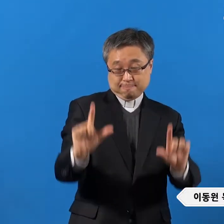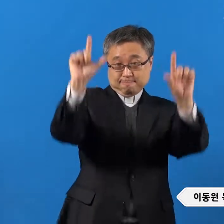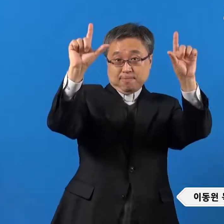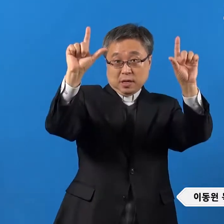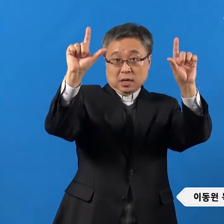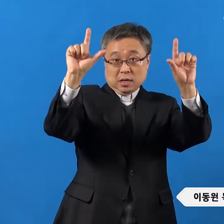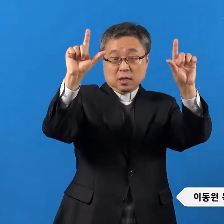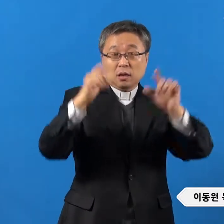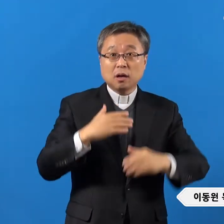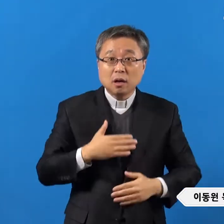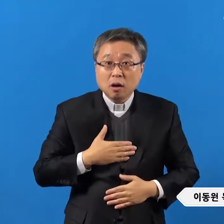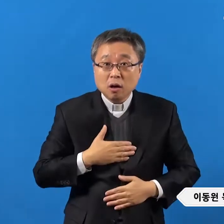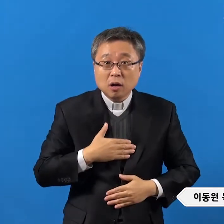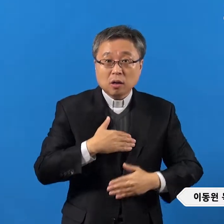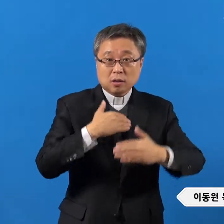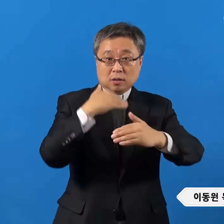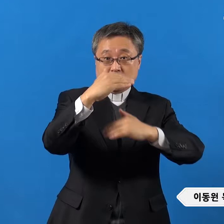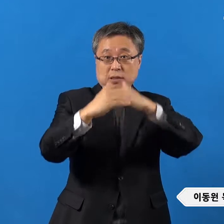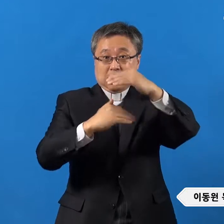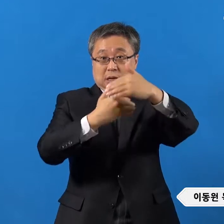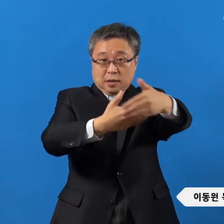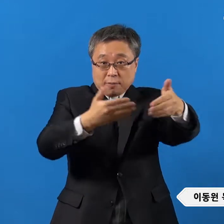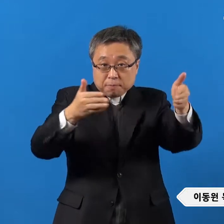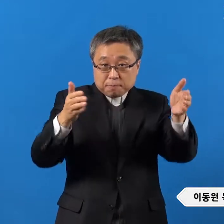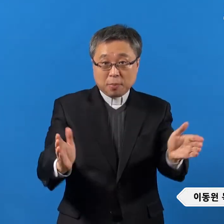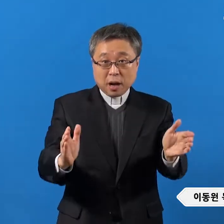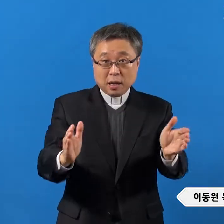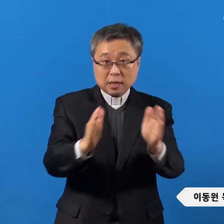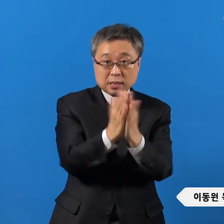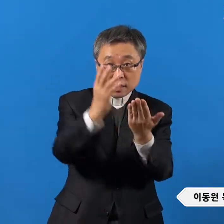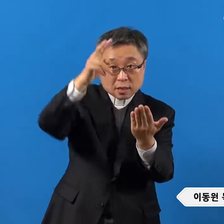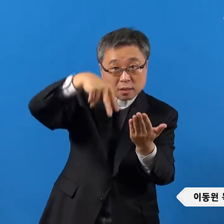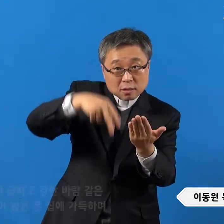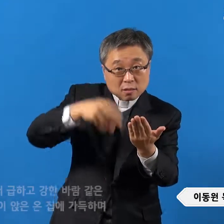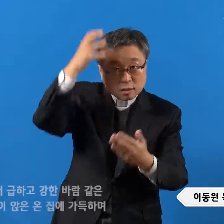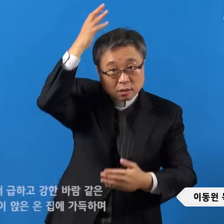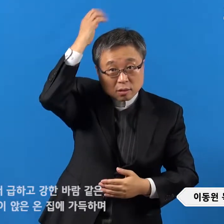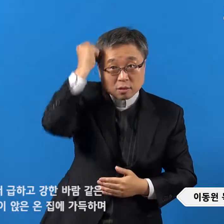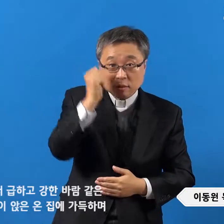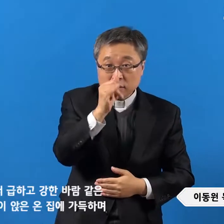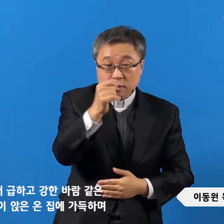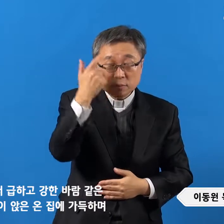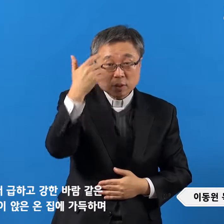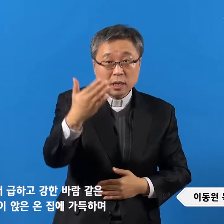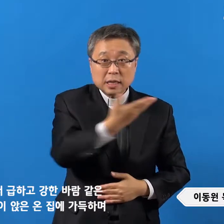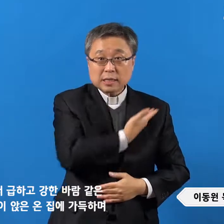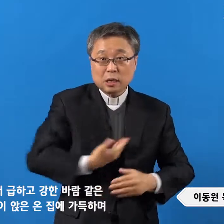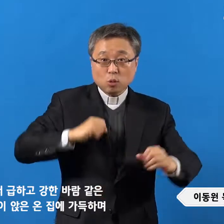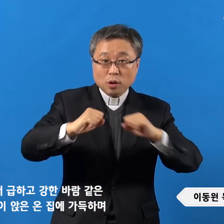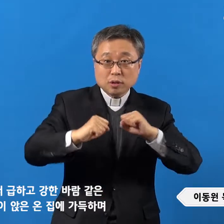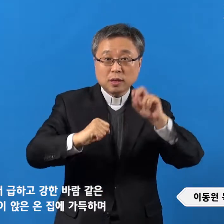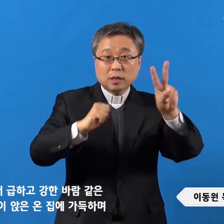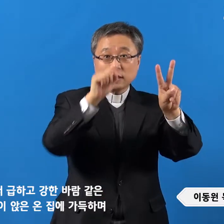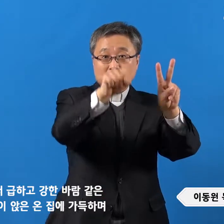임했던 다락방의 장을 여러분 기억하시는지요? 사도행전 2장 2절을 한번